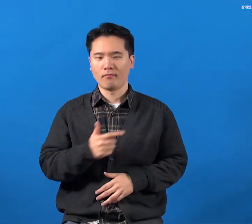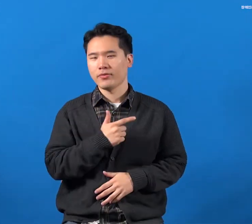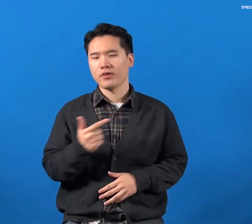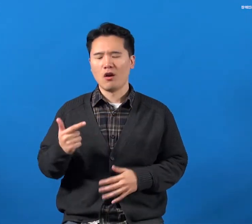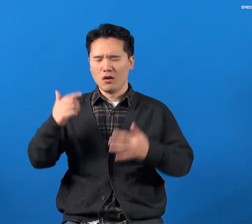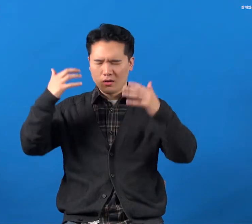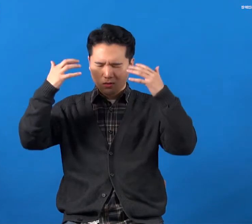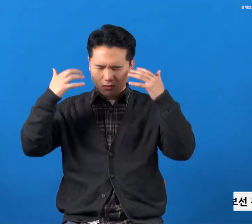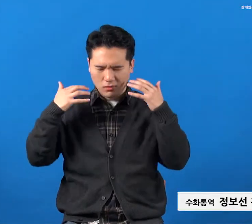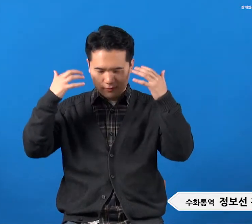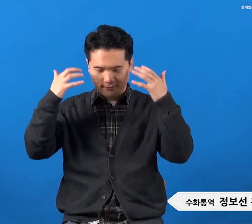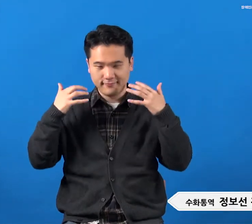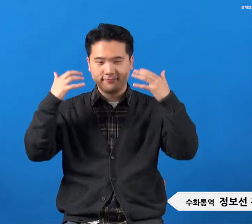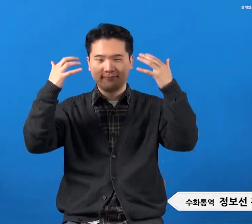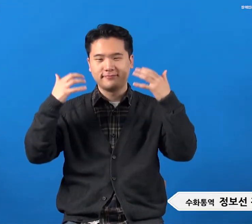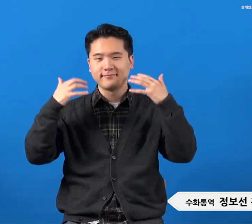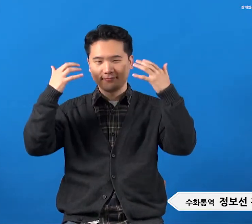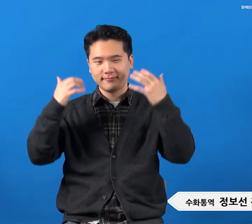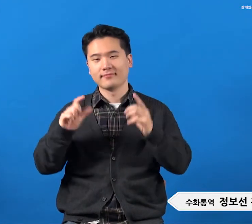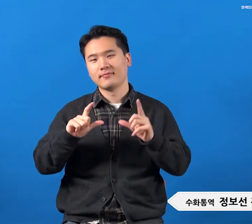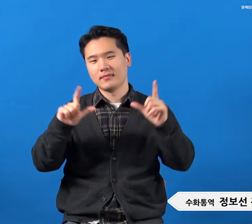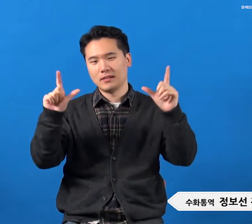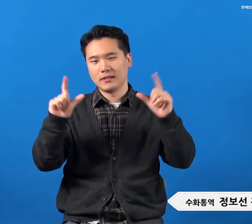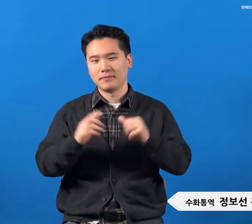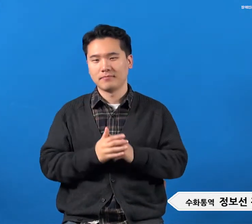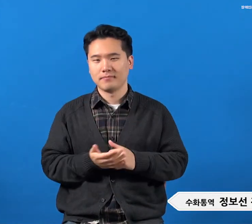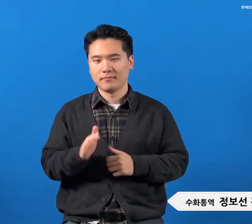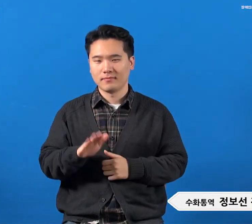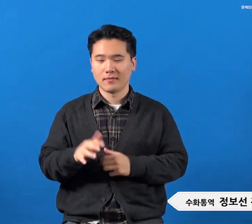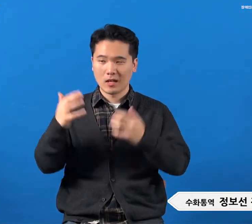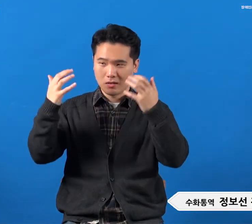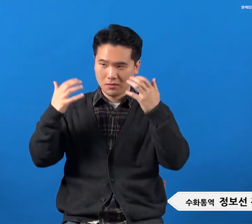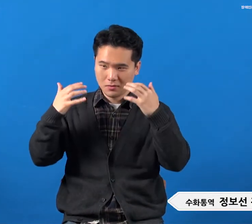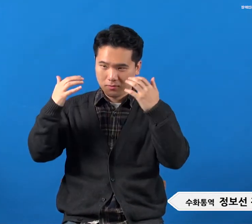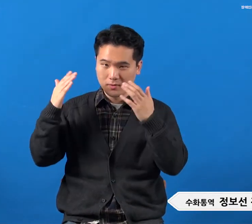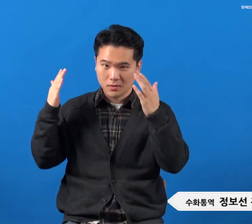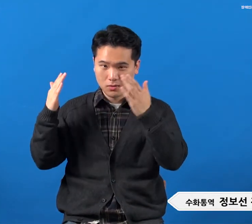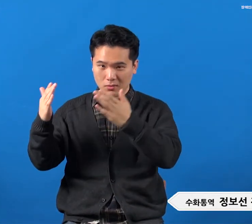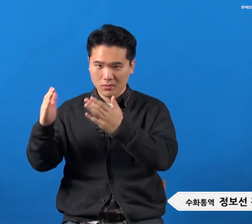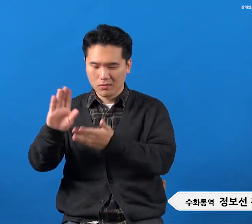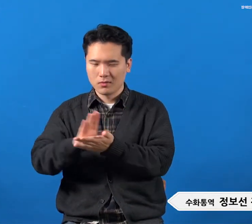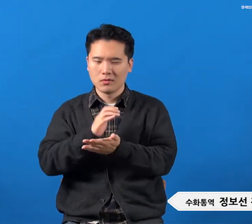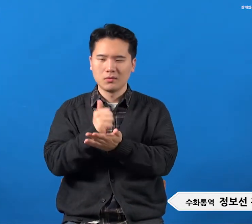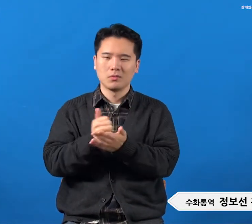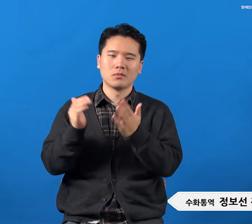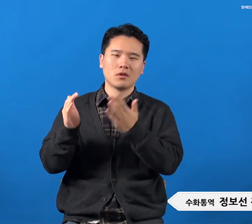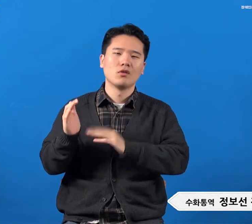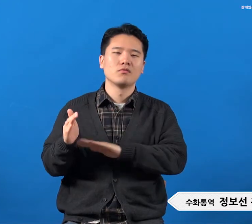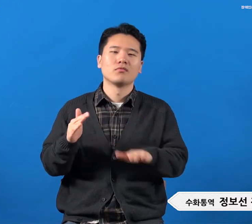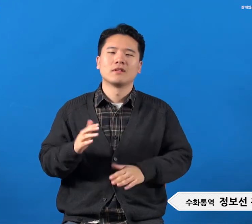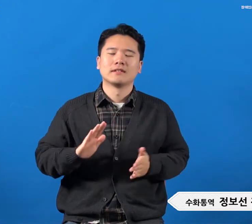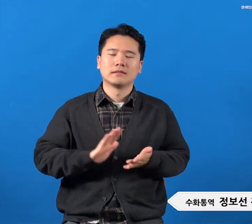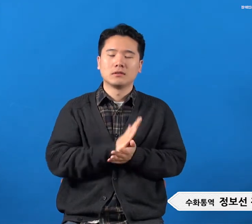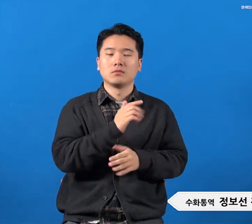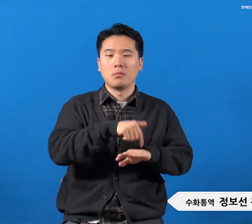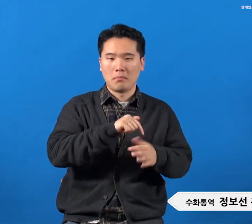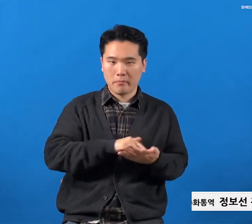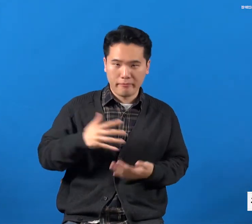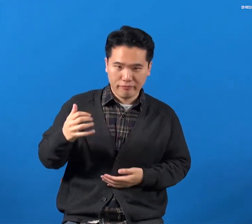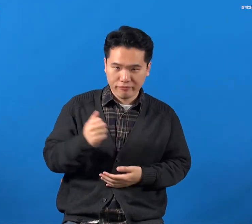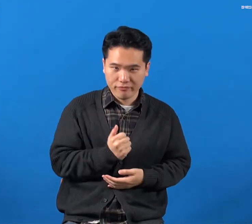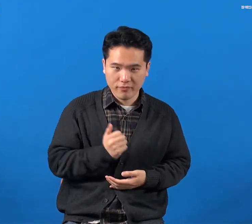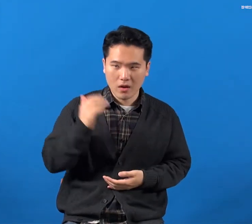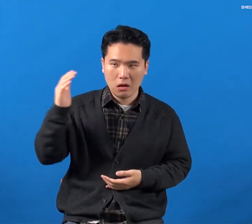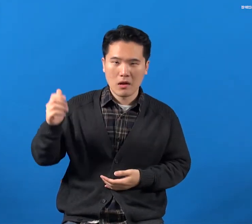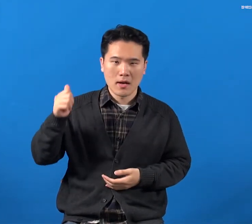매우 무더운 여름입니다. 그러나 그 여름을 향해서도 그리스도를 향한 우리의 뜨거운 마음으로 하나님의